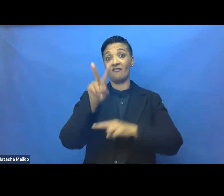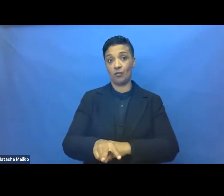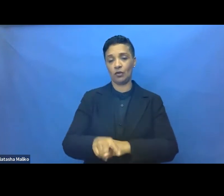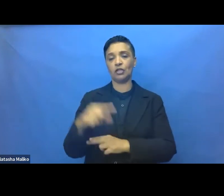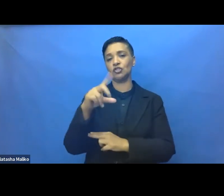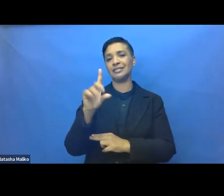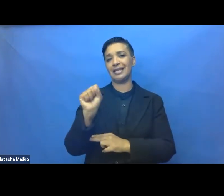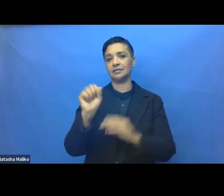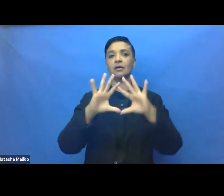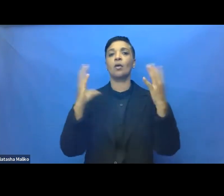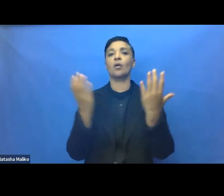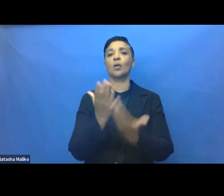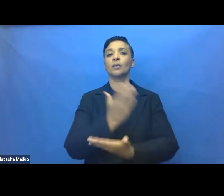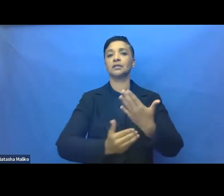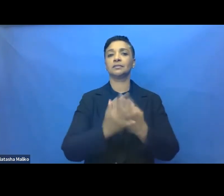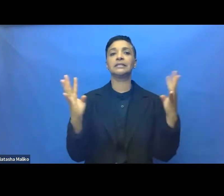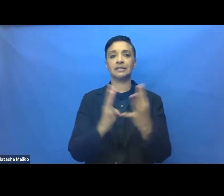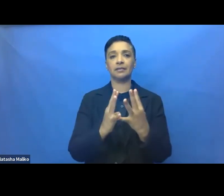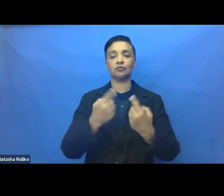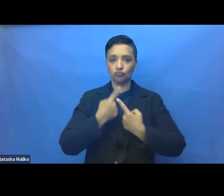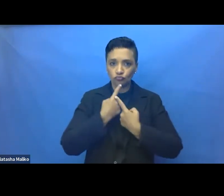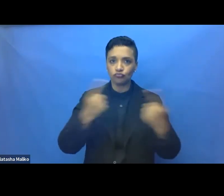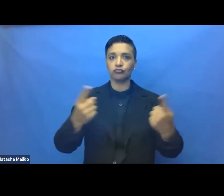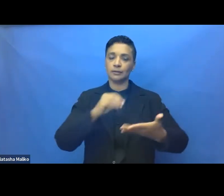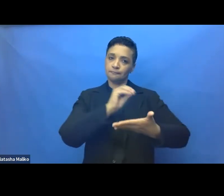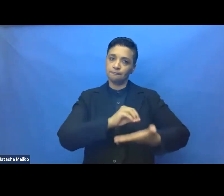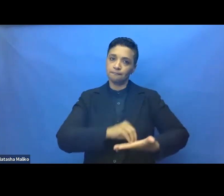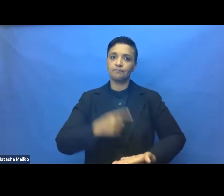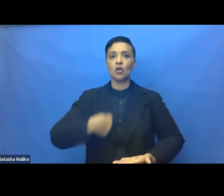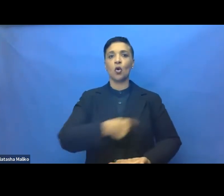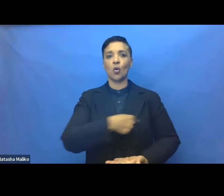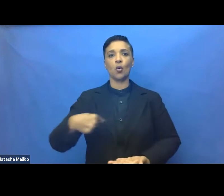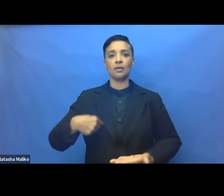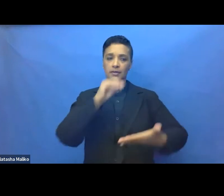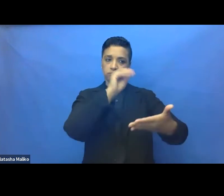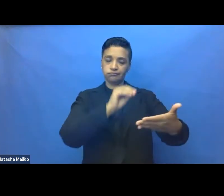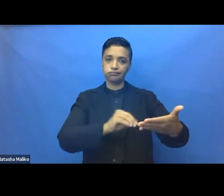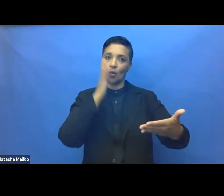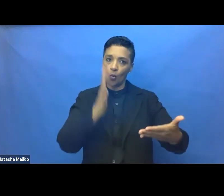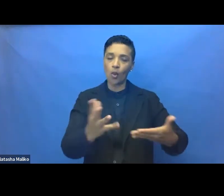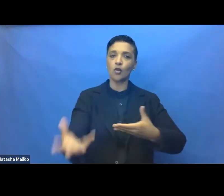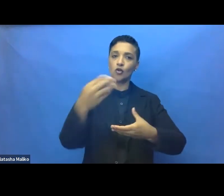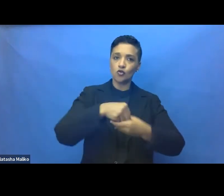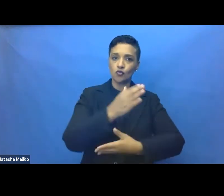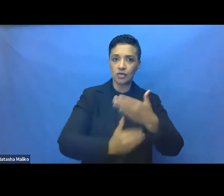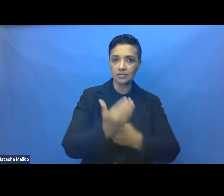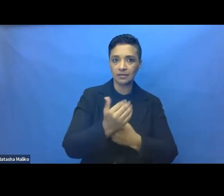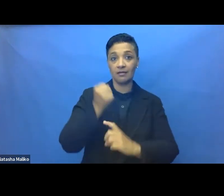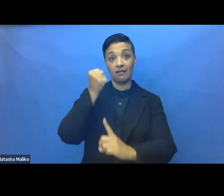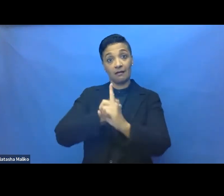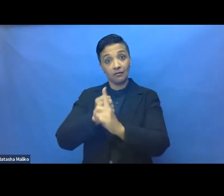cette année, lors du sommet mondial de personnes handicapées, le Canada a annoncé une série de nouveaux engagements visant